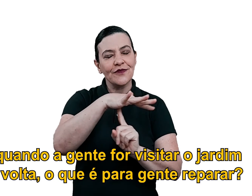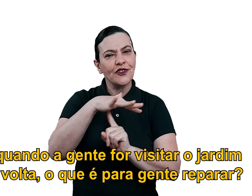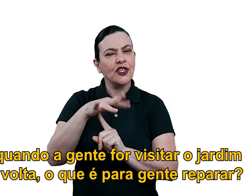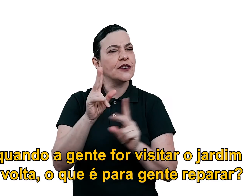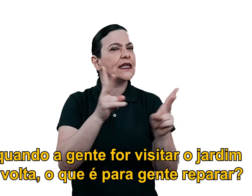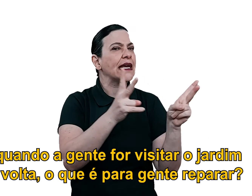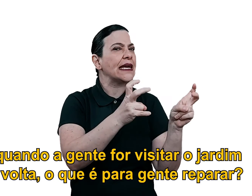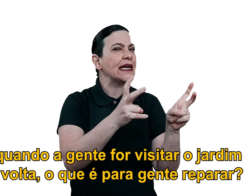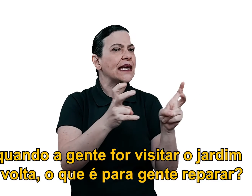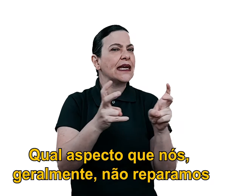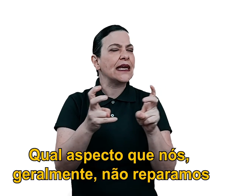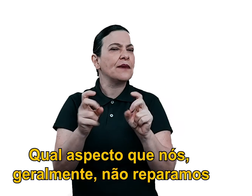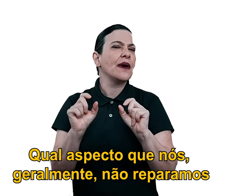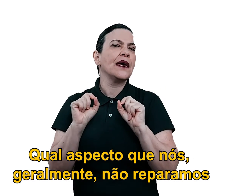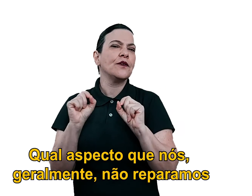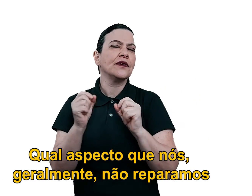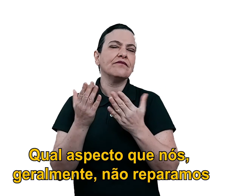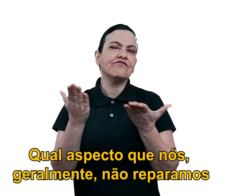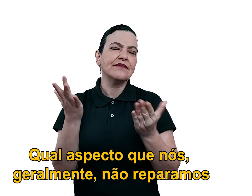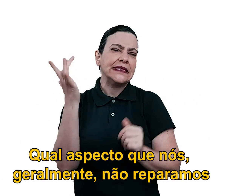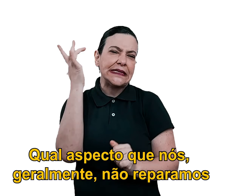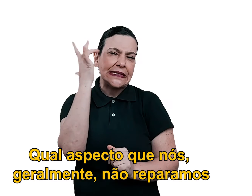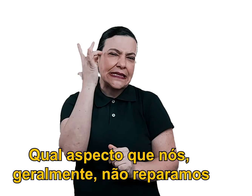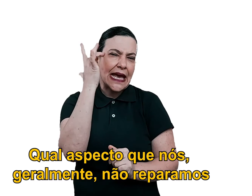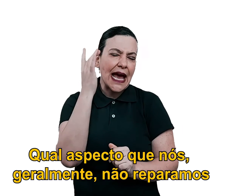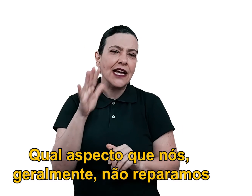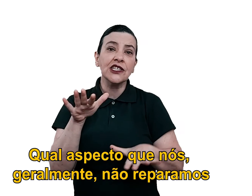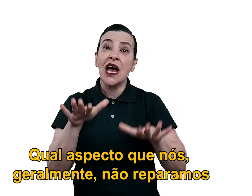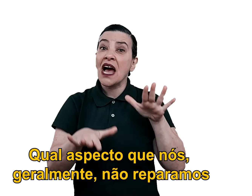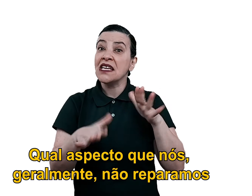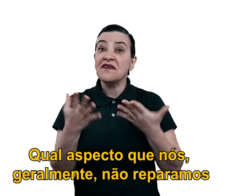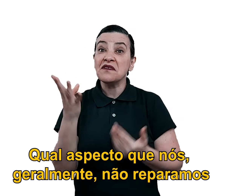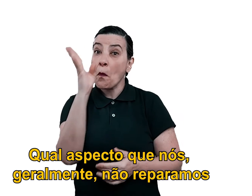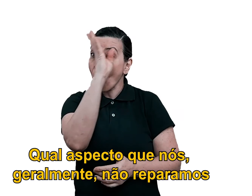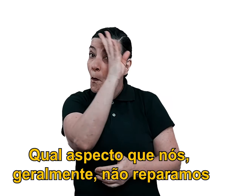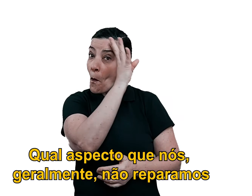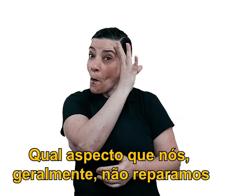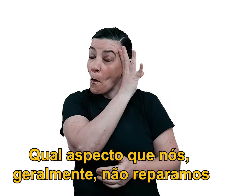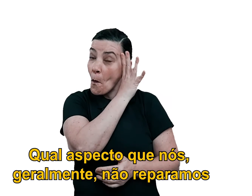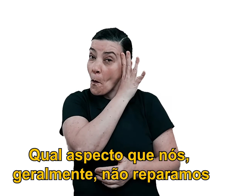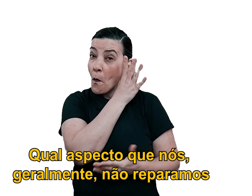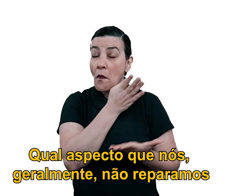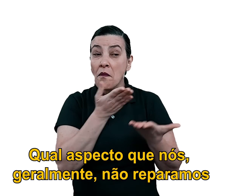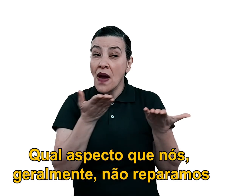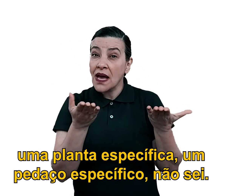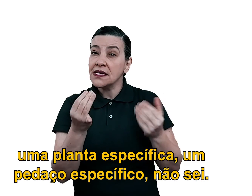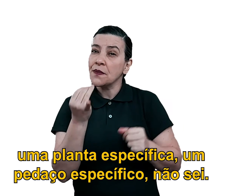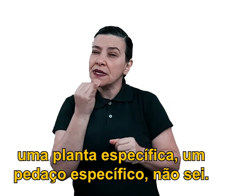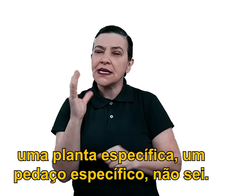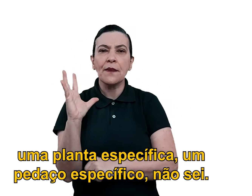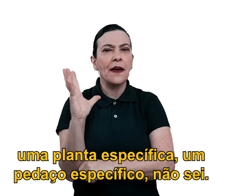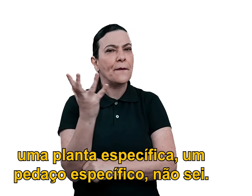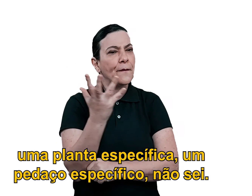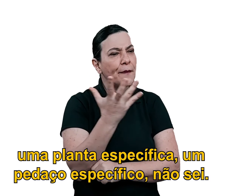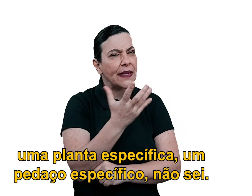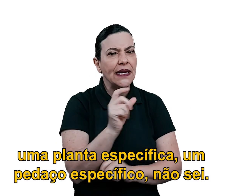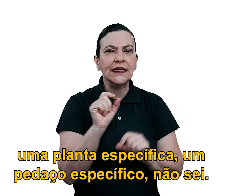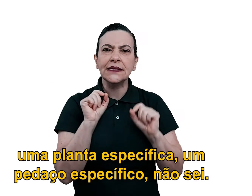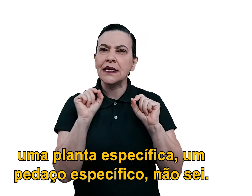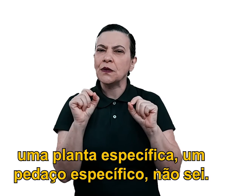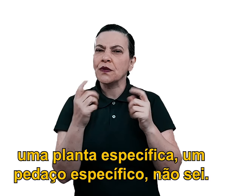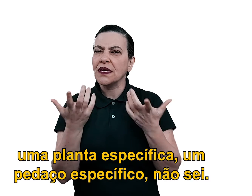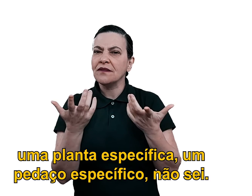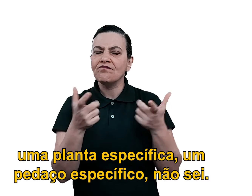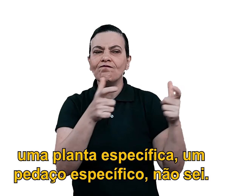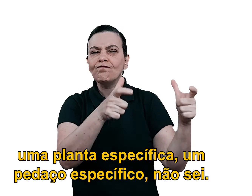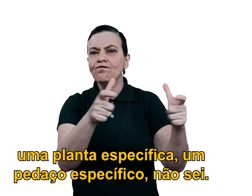que é pra gente reparar? Qual aspecto, assim, que a gente não... Geralmente nós não reparamos, uma planta específica, um